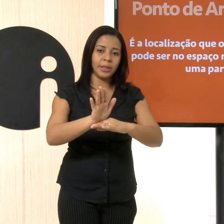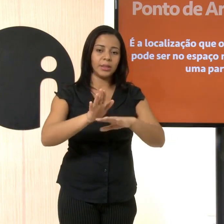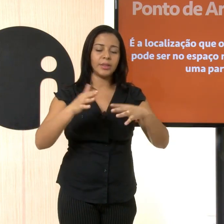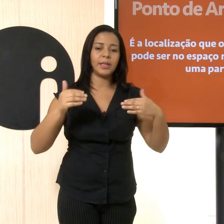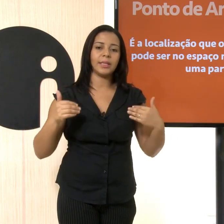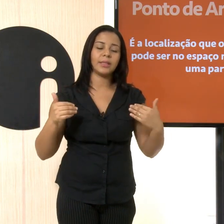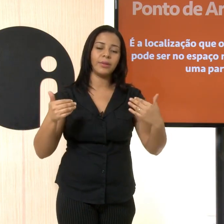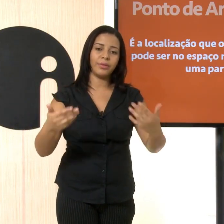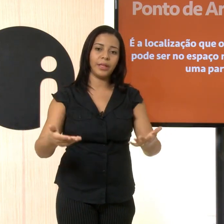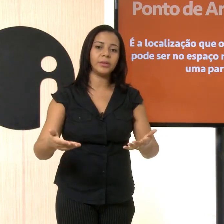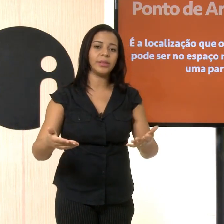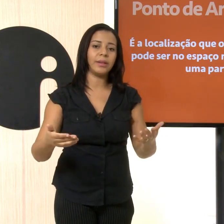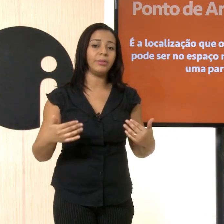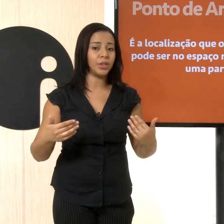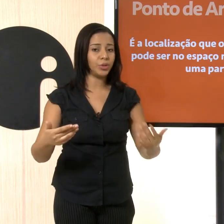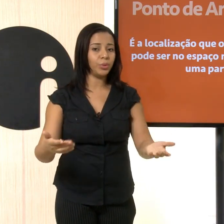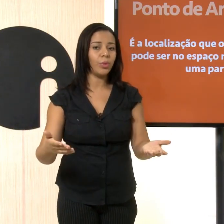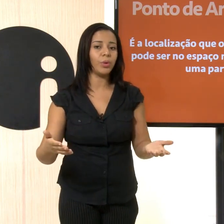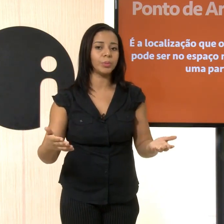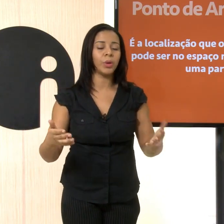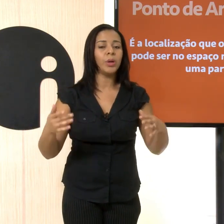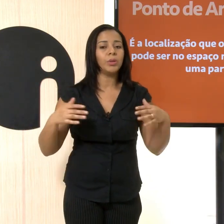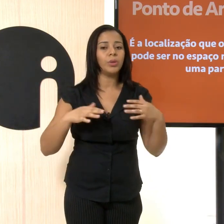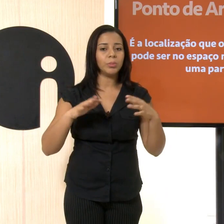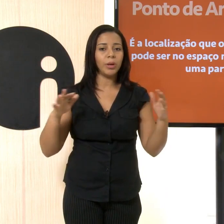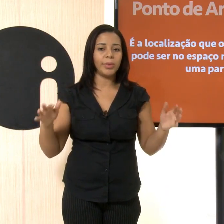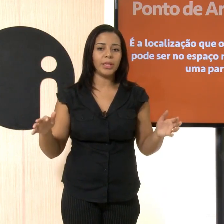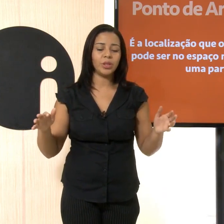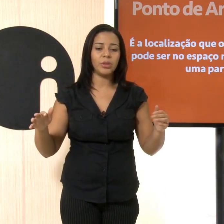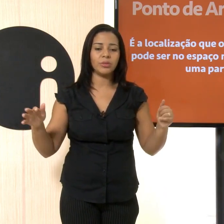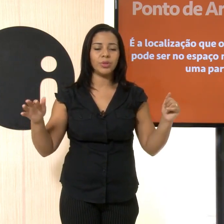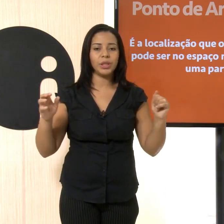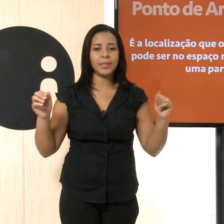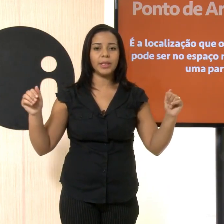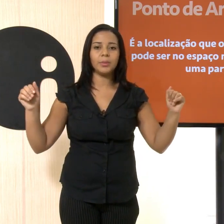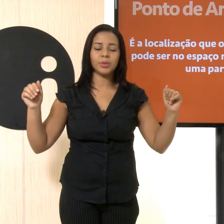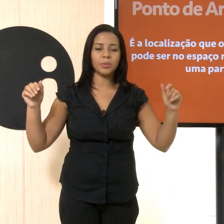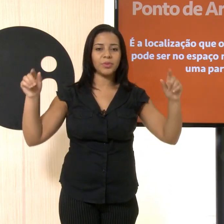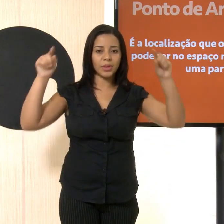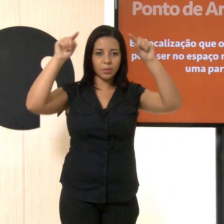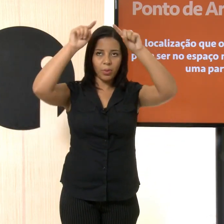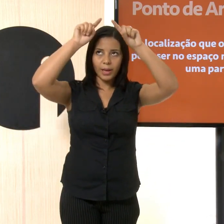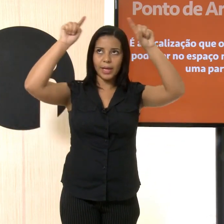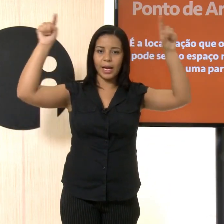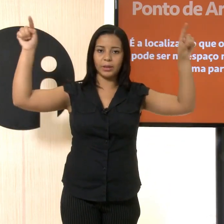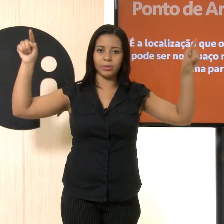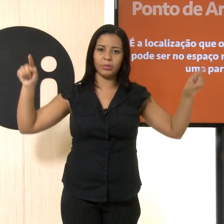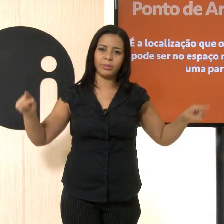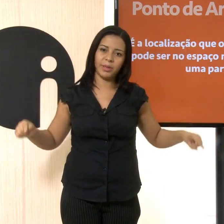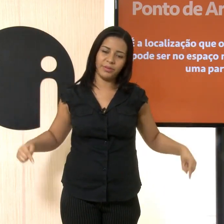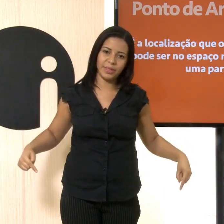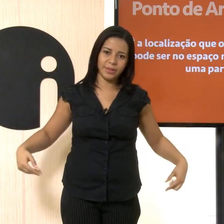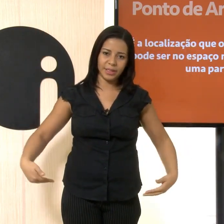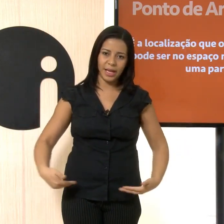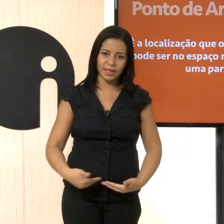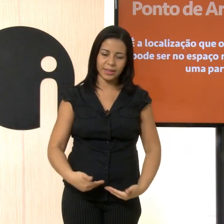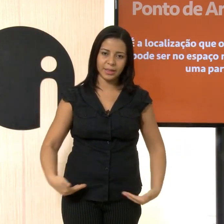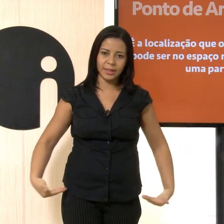São sinais que são feitos na frente do corpo. Normalmente, nós utilizamos como se fosse um quadrado para fazer os sinais.